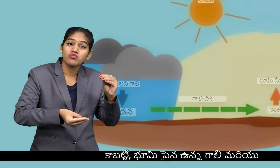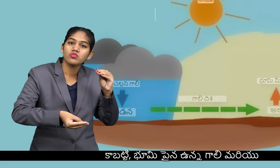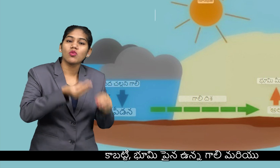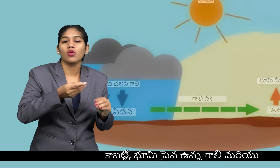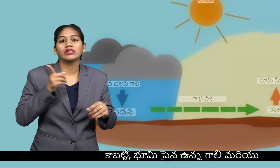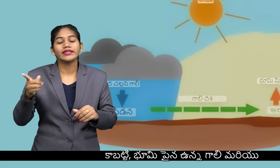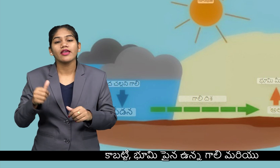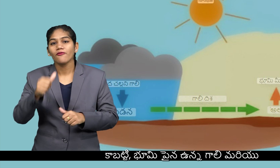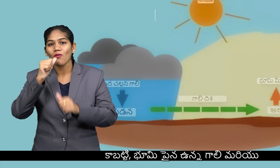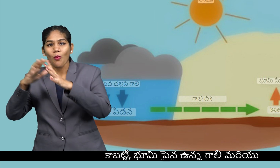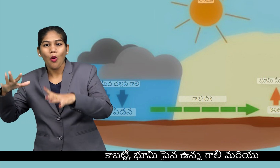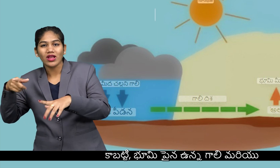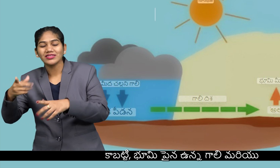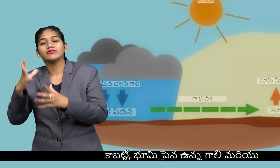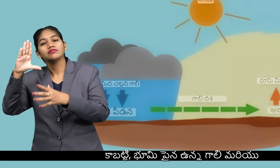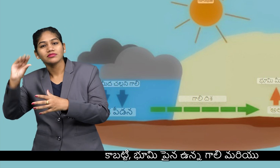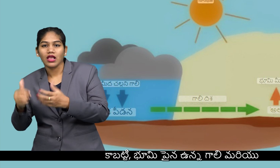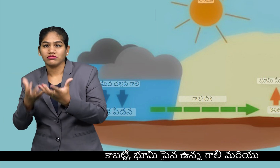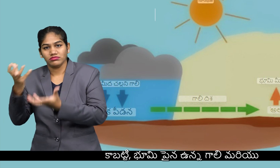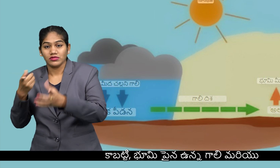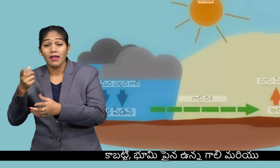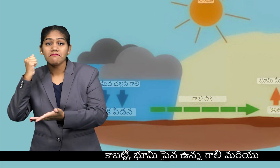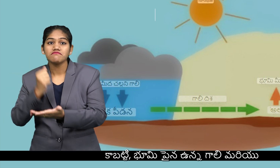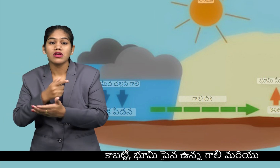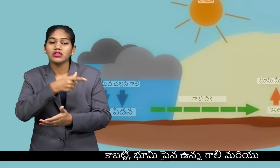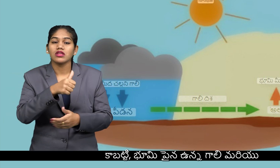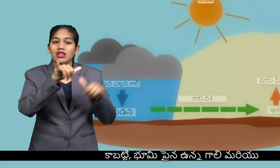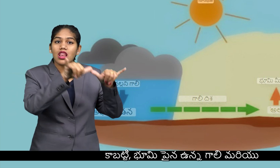కాబట్టి భూమిపై ఉన్న గాలి కూడా